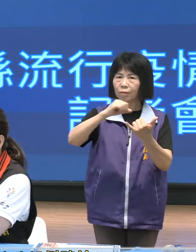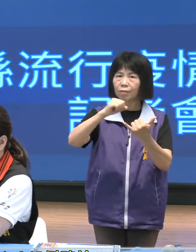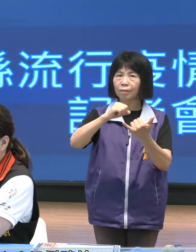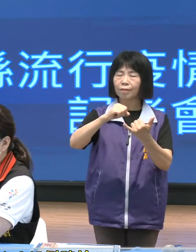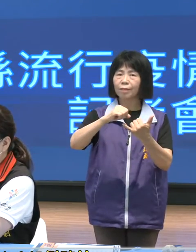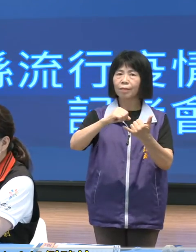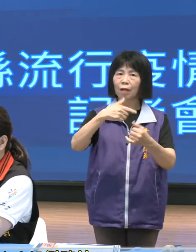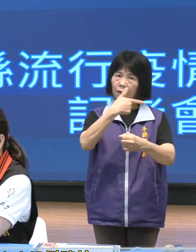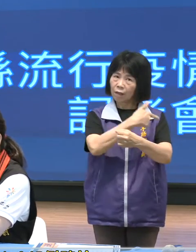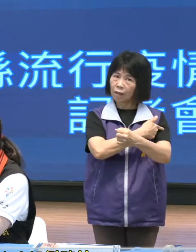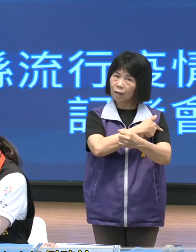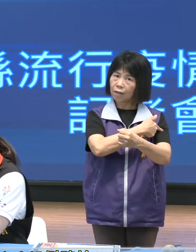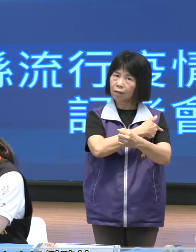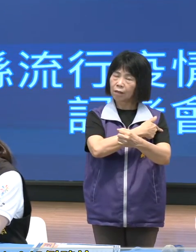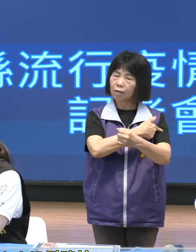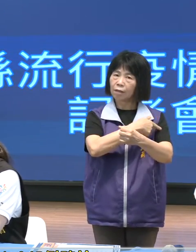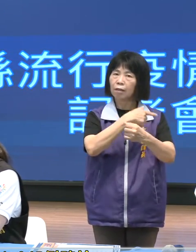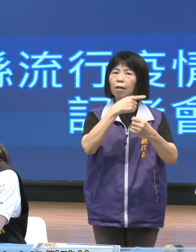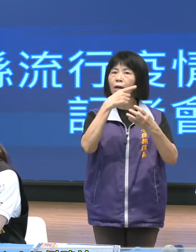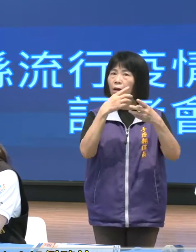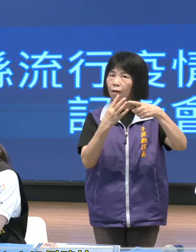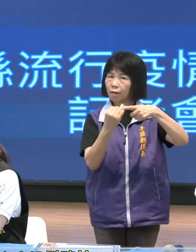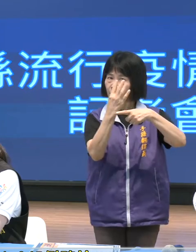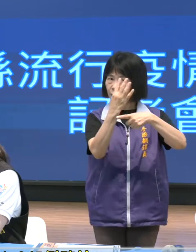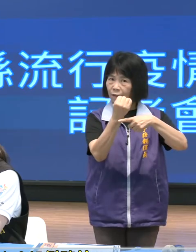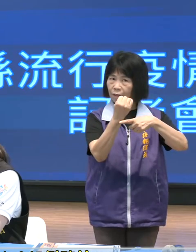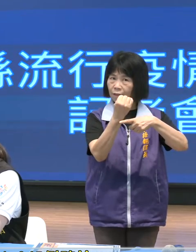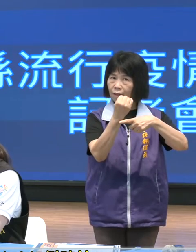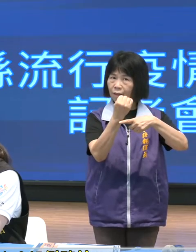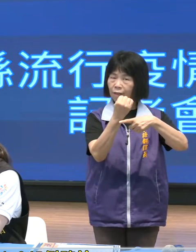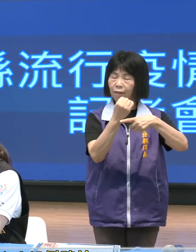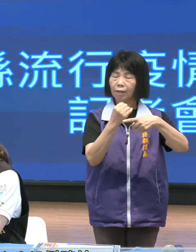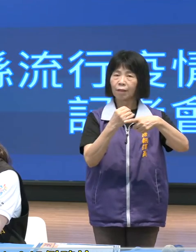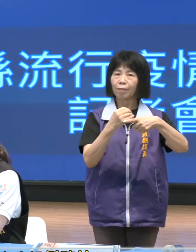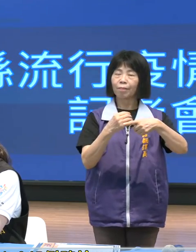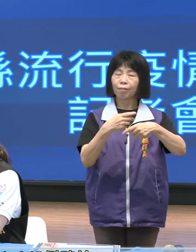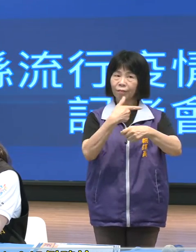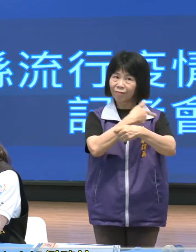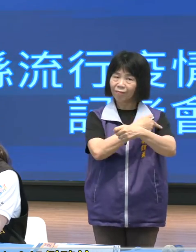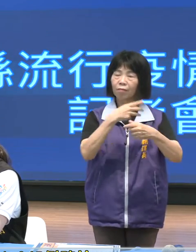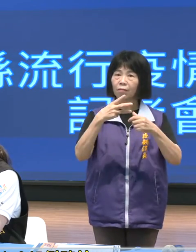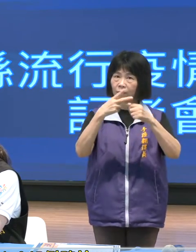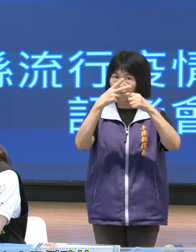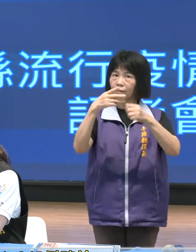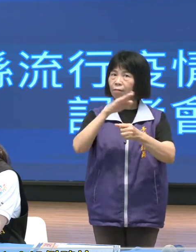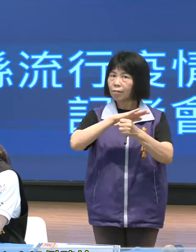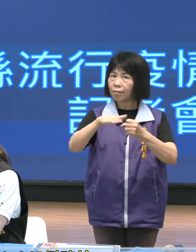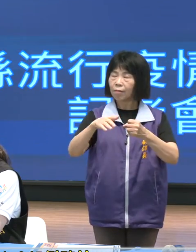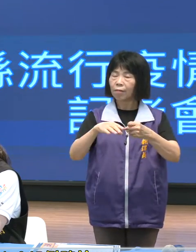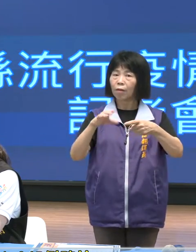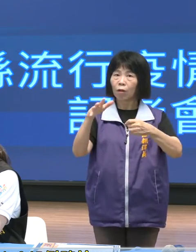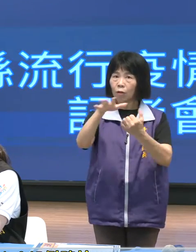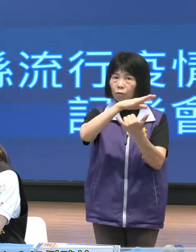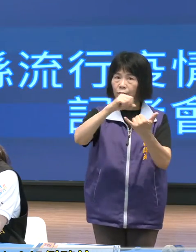个施打疫苗的覆盖率，我们的三剂全国的已经